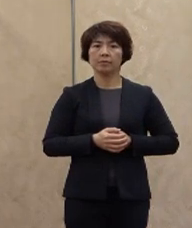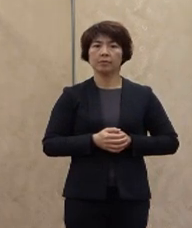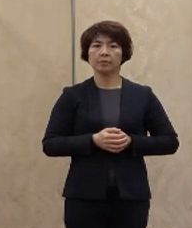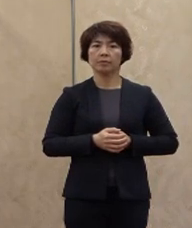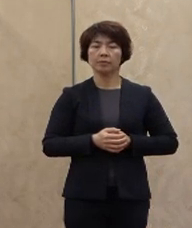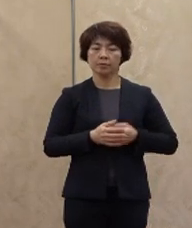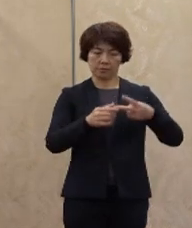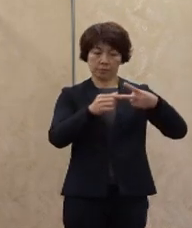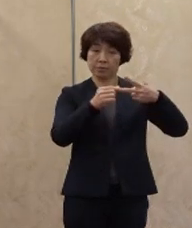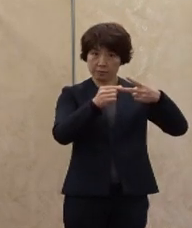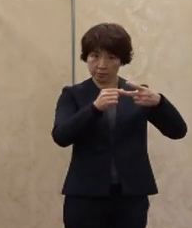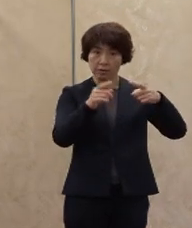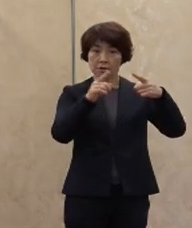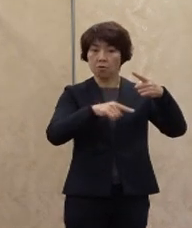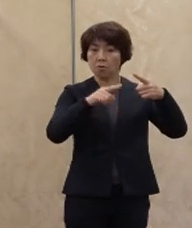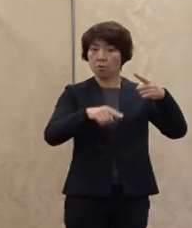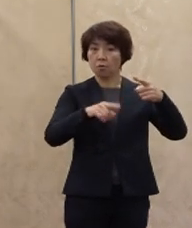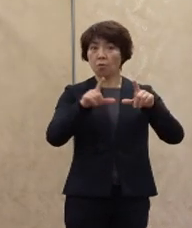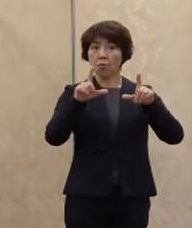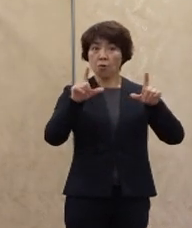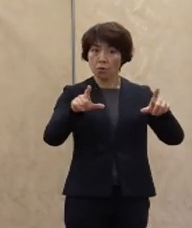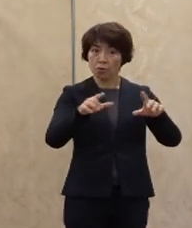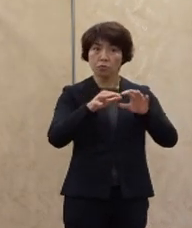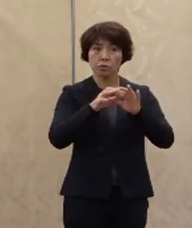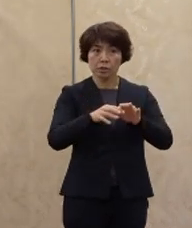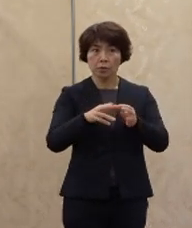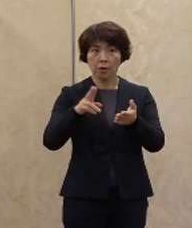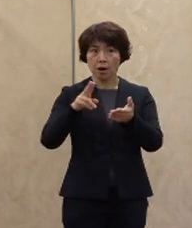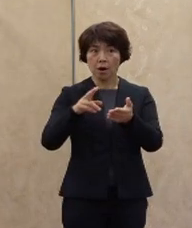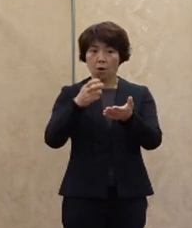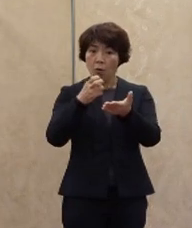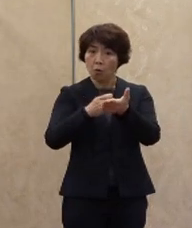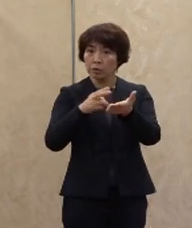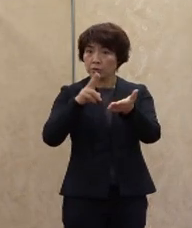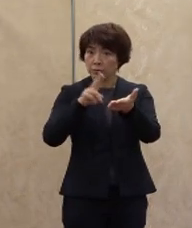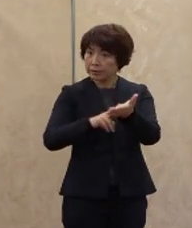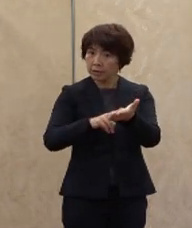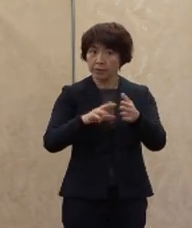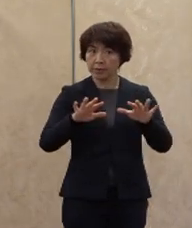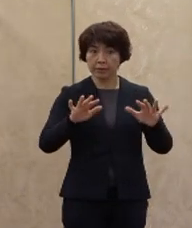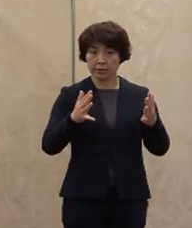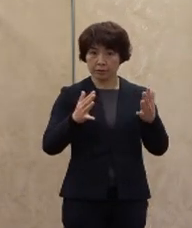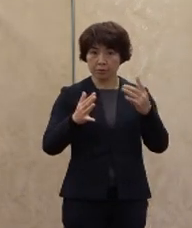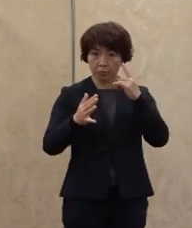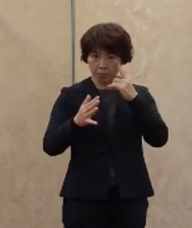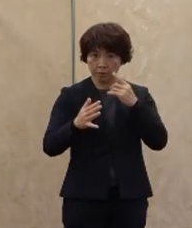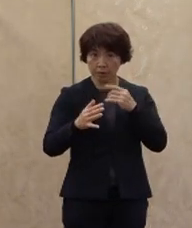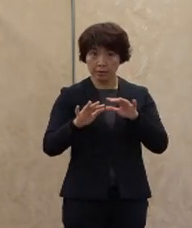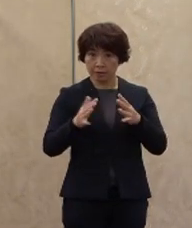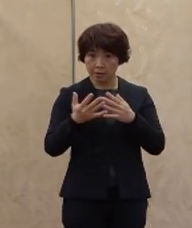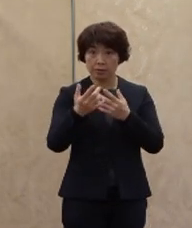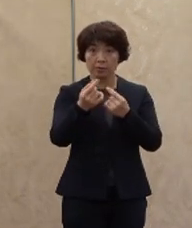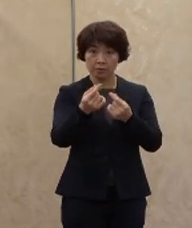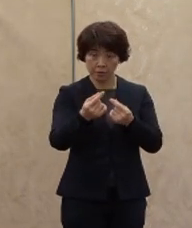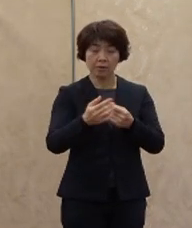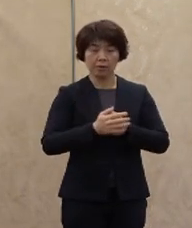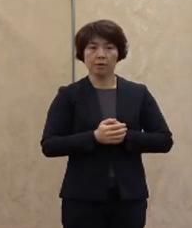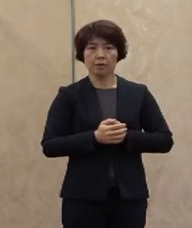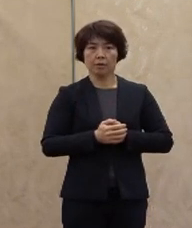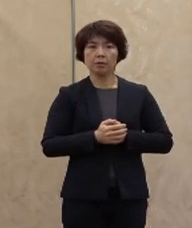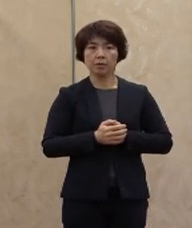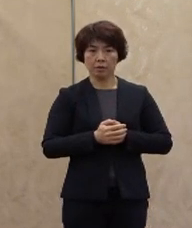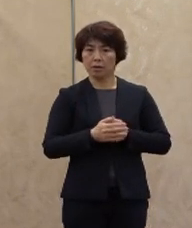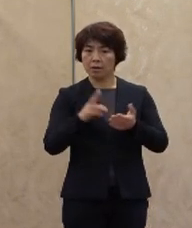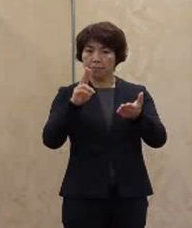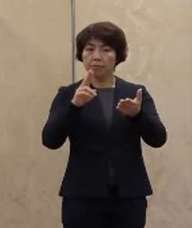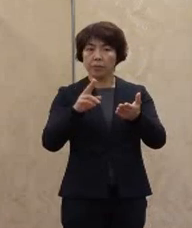公表については規定はなかったんじゃないかな。公表の規定ありますかね。ないですよね。だからそこにその公表の規定が